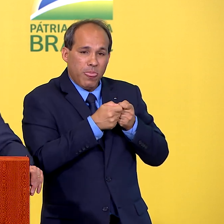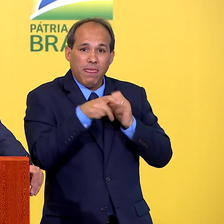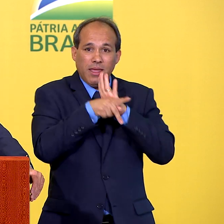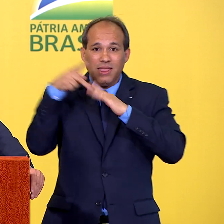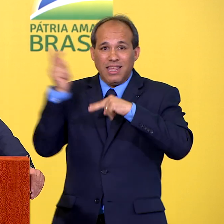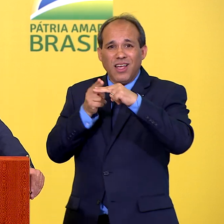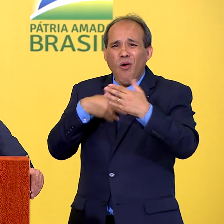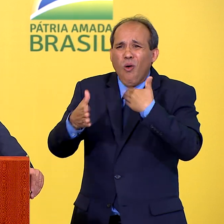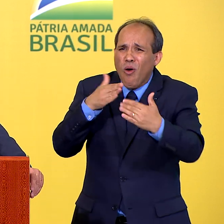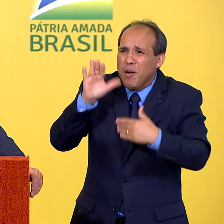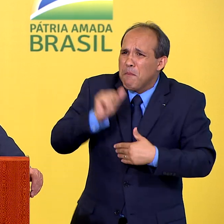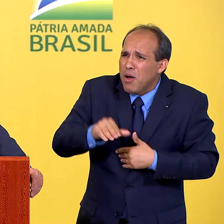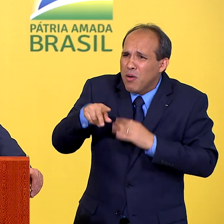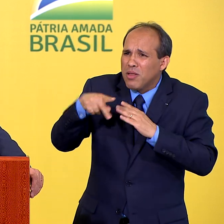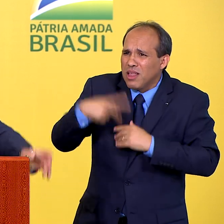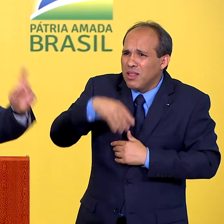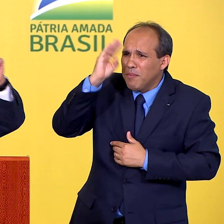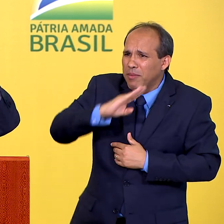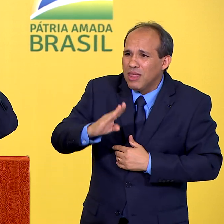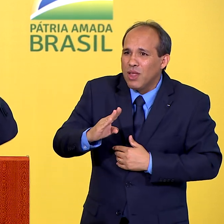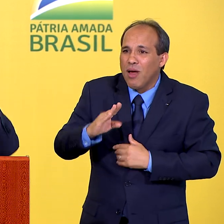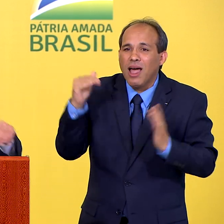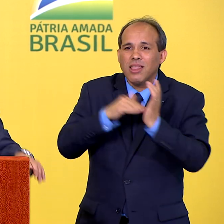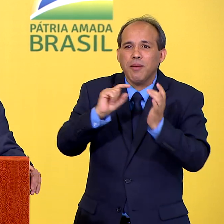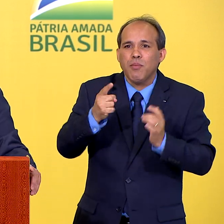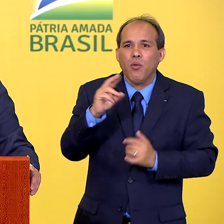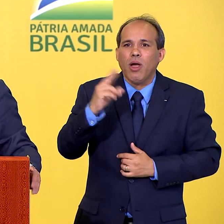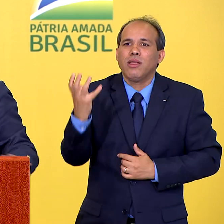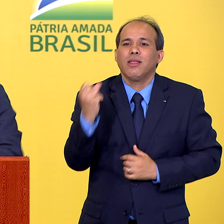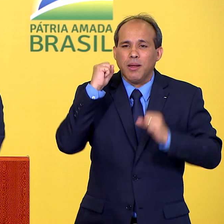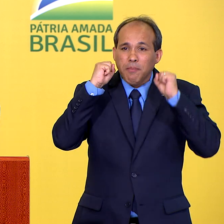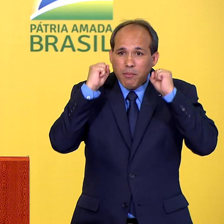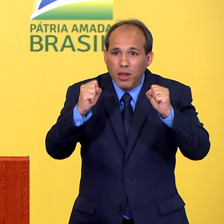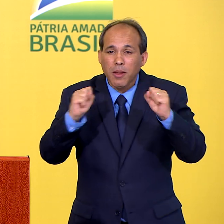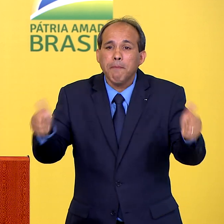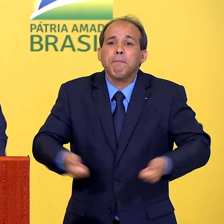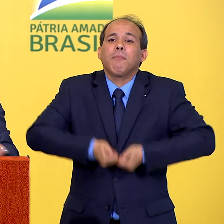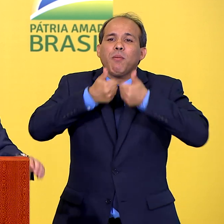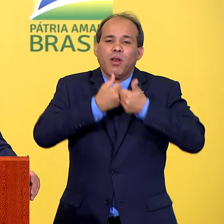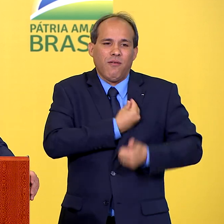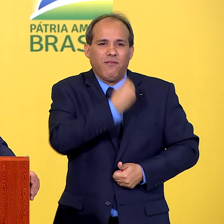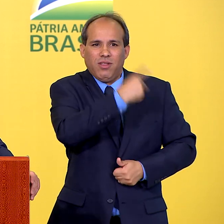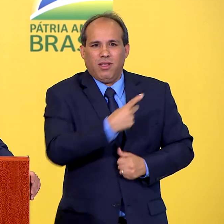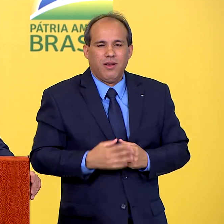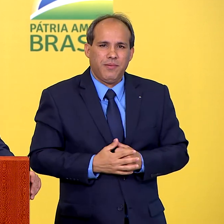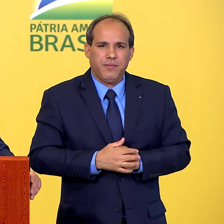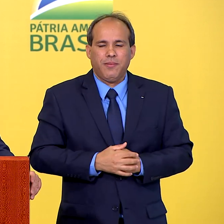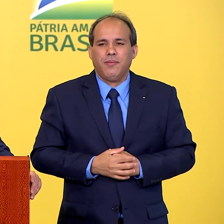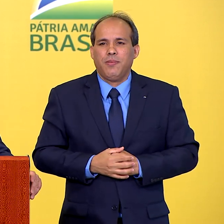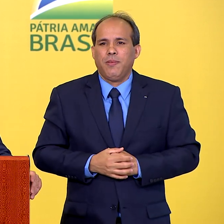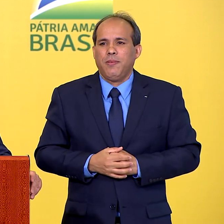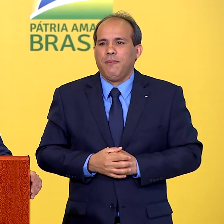ou de qualquer banco brasileiro até R$ 1.000 para melhorar sua condição de vida.